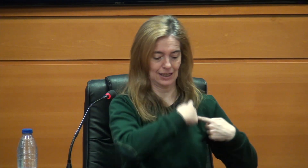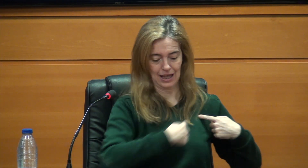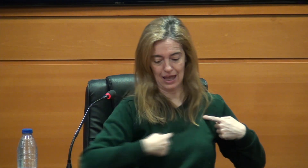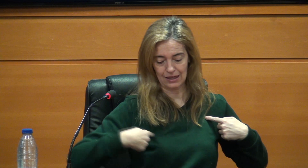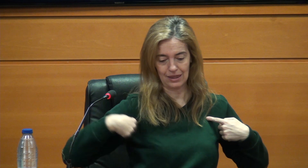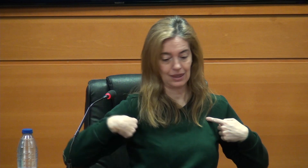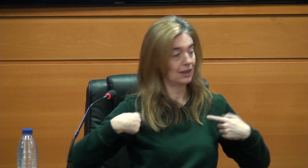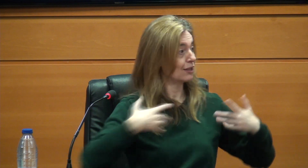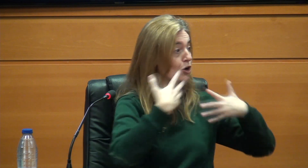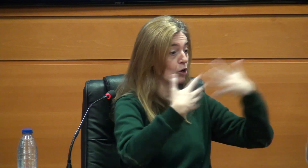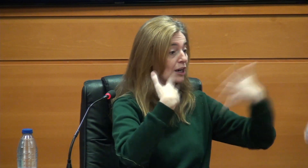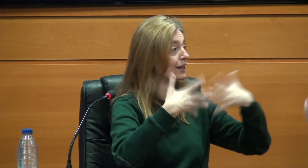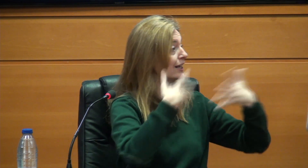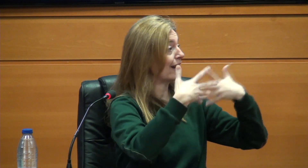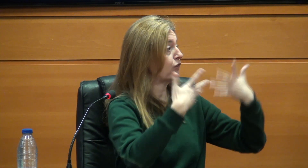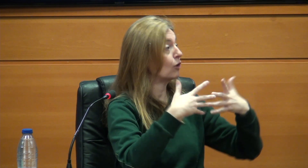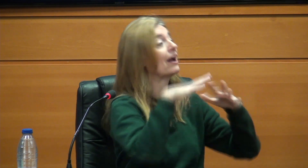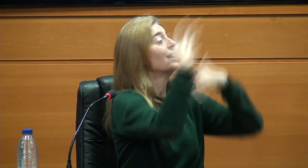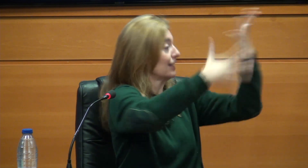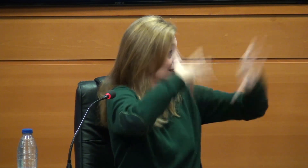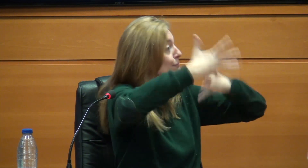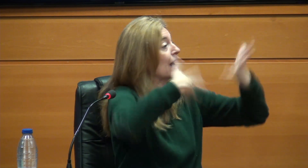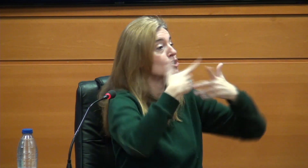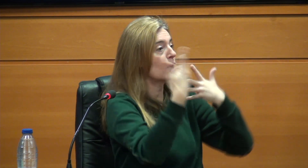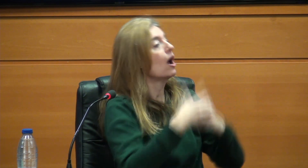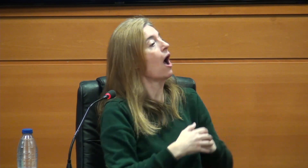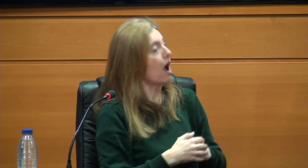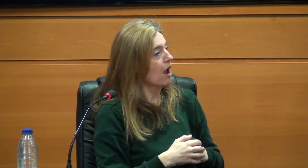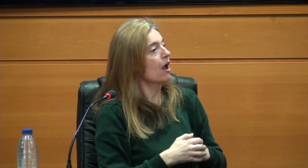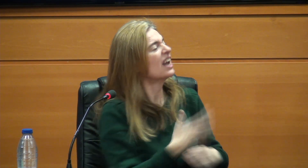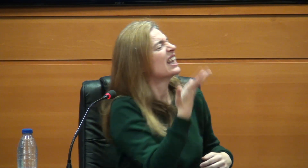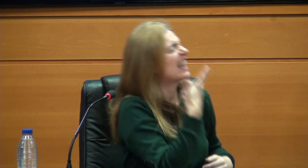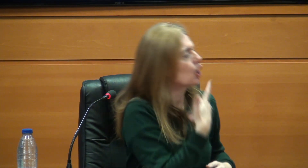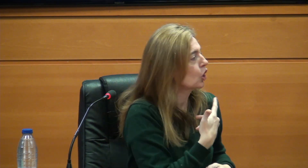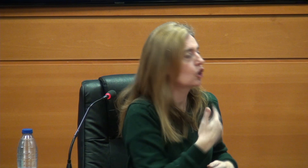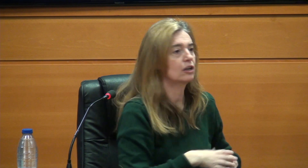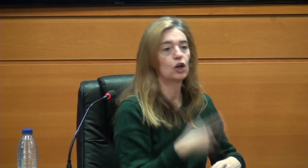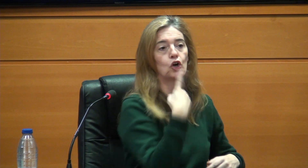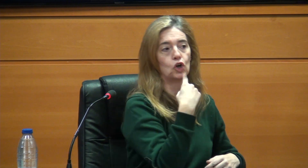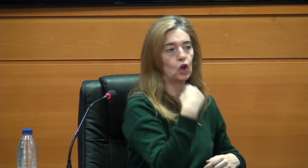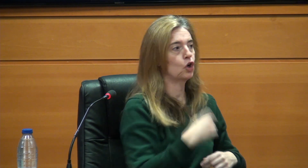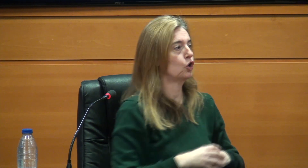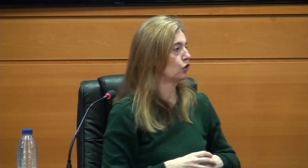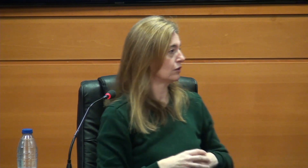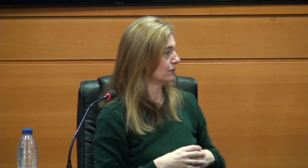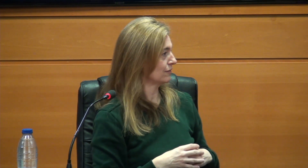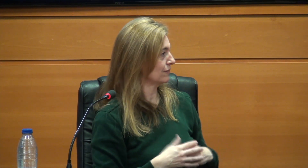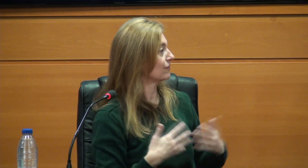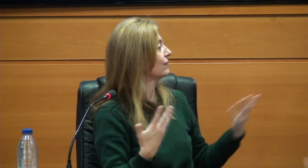un vestido de tirantes solo uno y el otro no con la forma de las manos se dice y